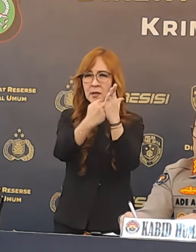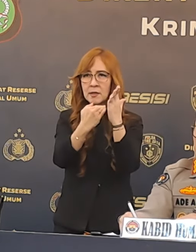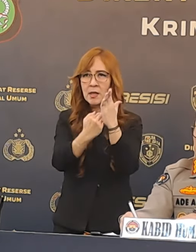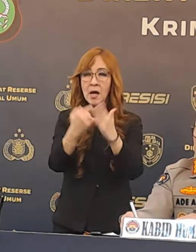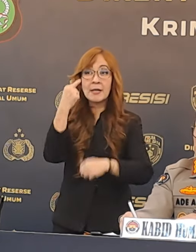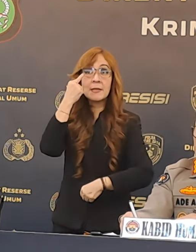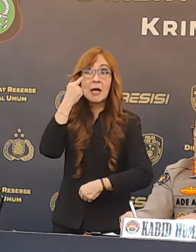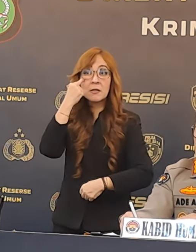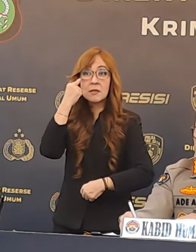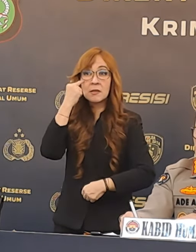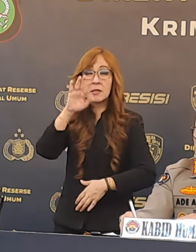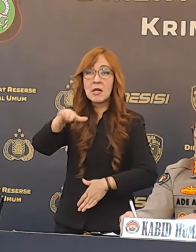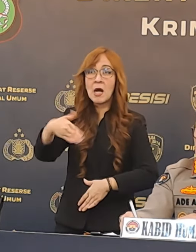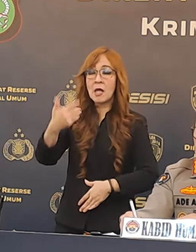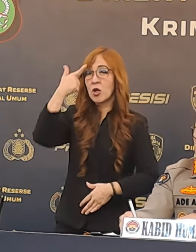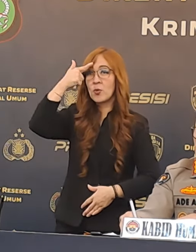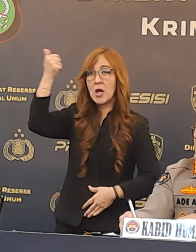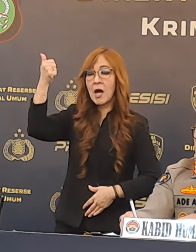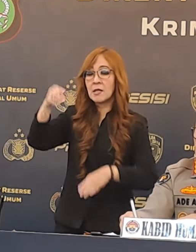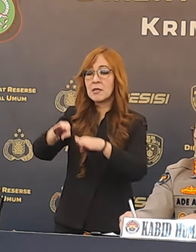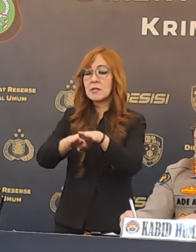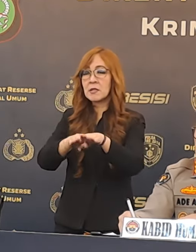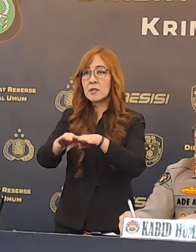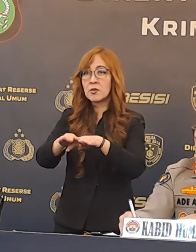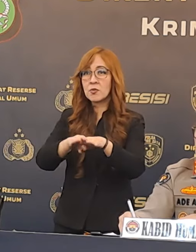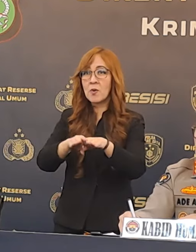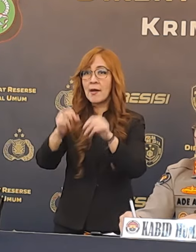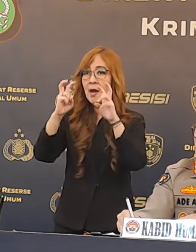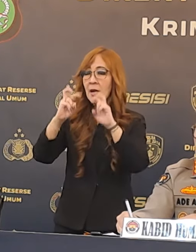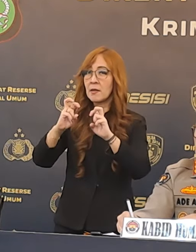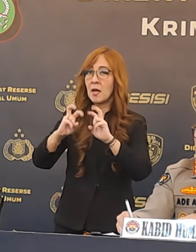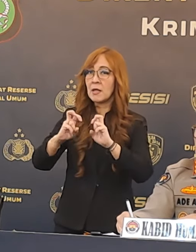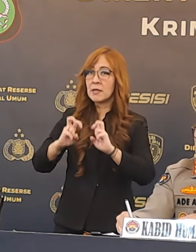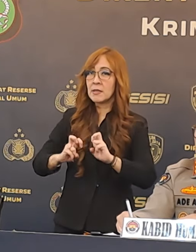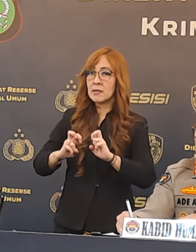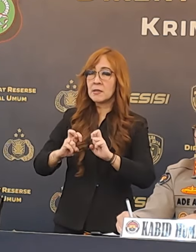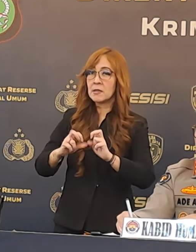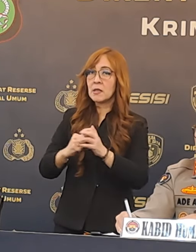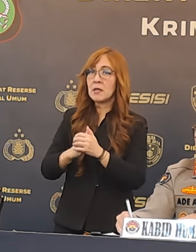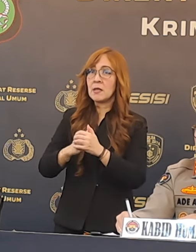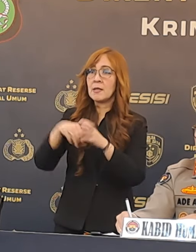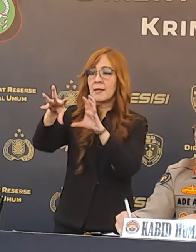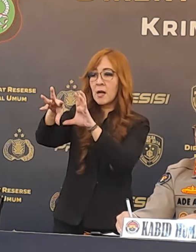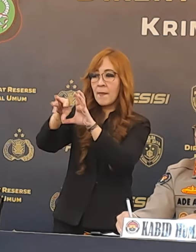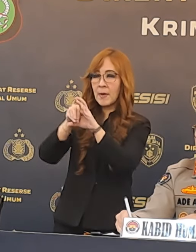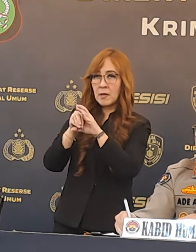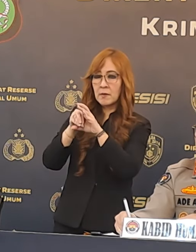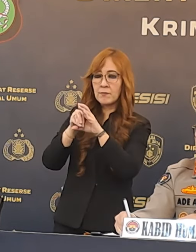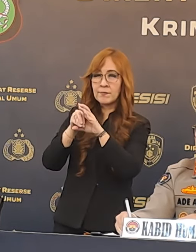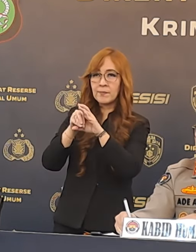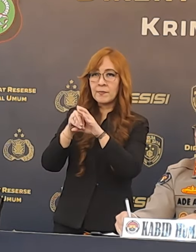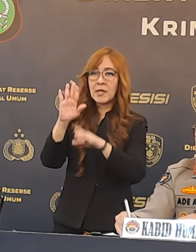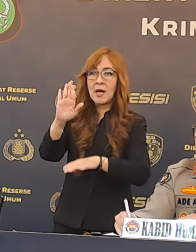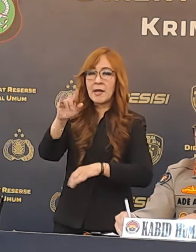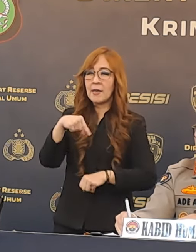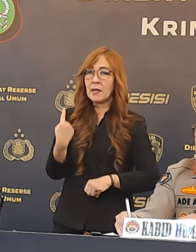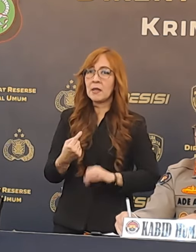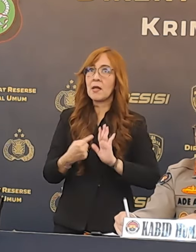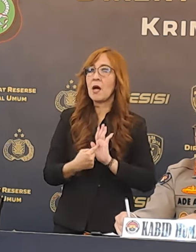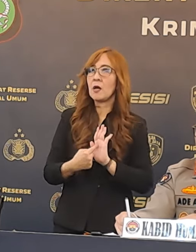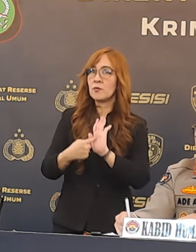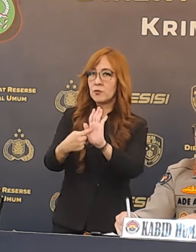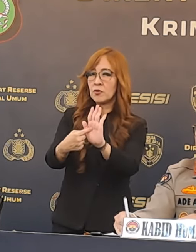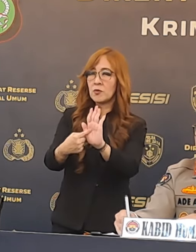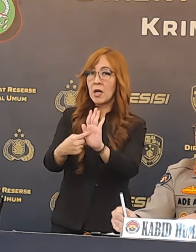maupun ahli berdasarkan analisis daripada rekaman video yang nantinya akan kita tunjukkan kepada